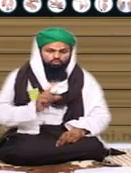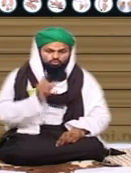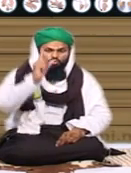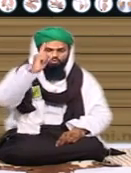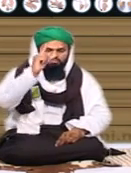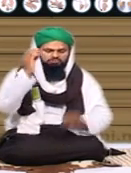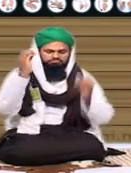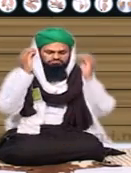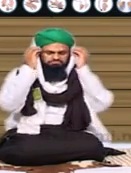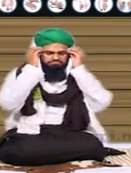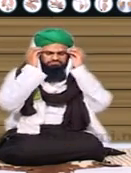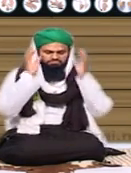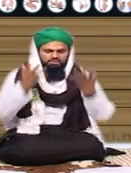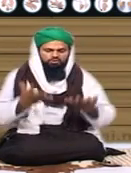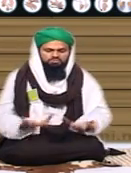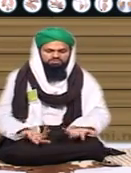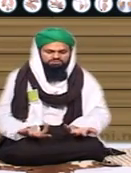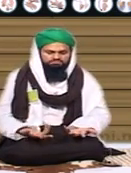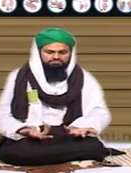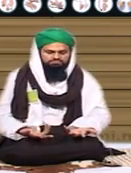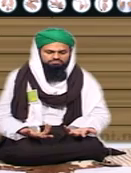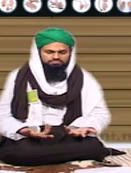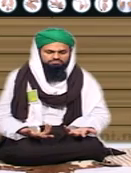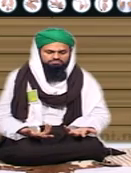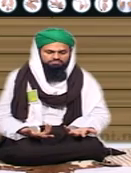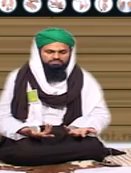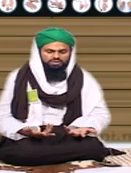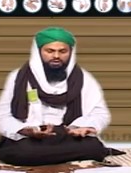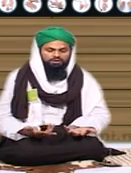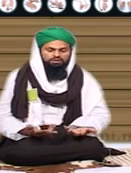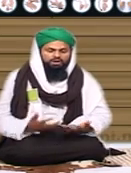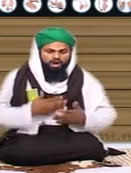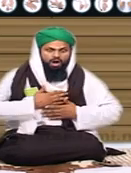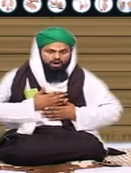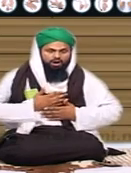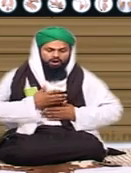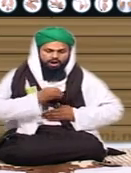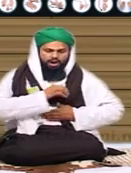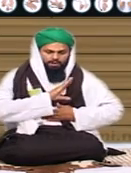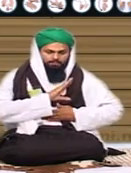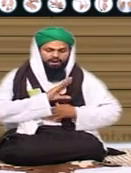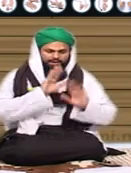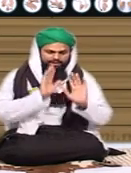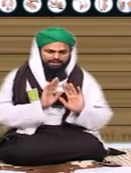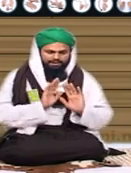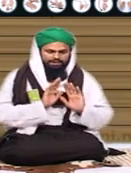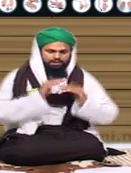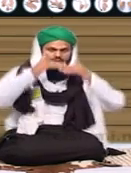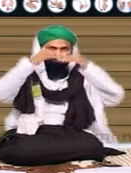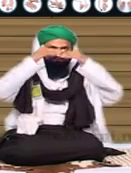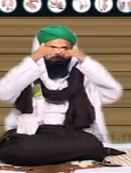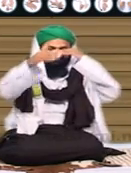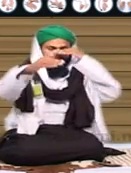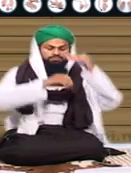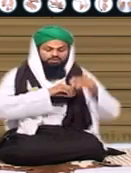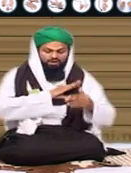لیکن افسوس ہمیں اپنی زندگی کا پتہ کوئی. تو یاد رکھیے, جاگنا ہے جاگ لے افلاک